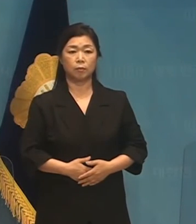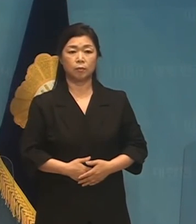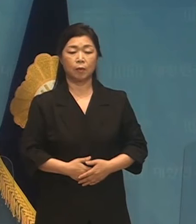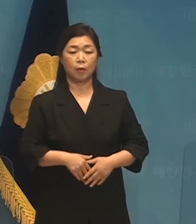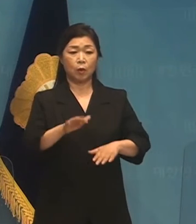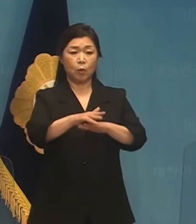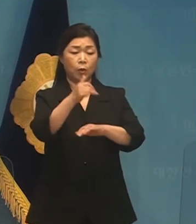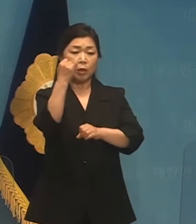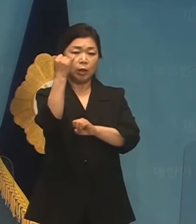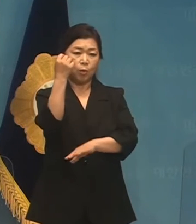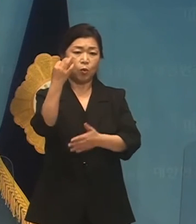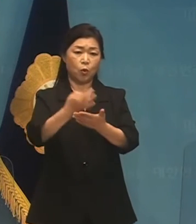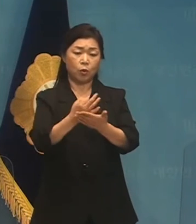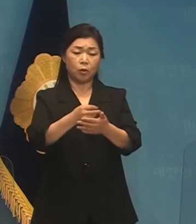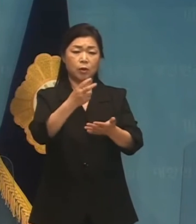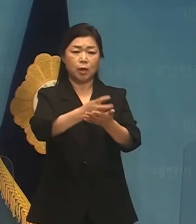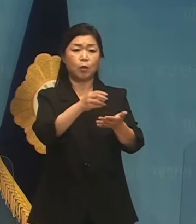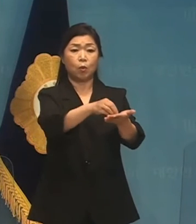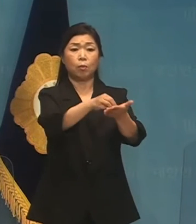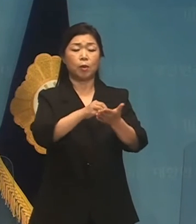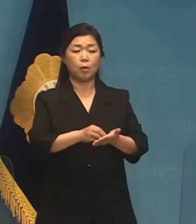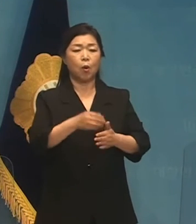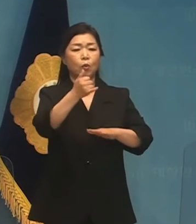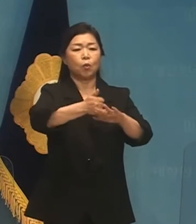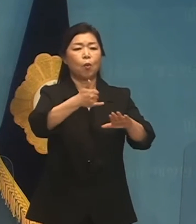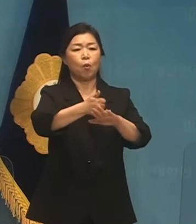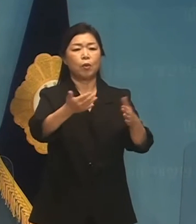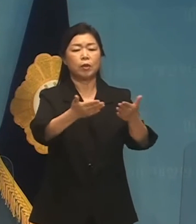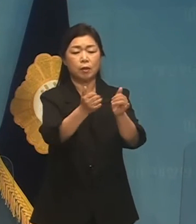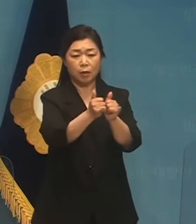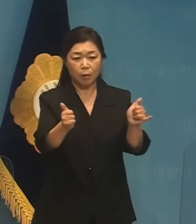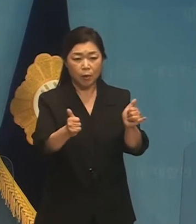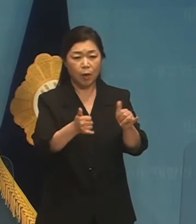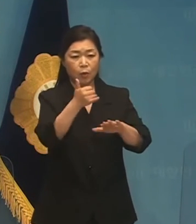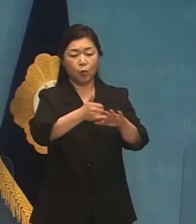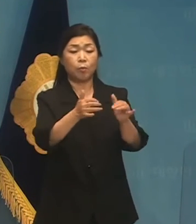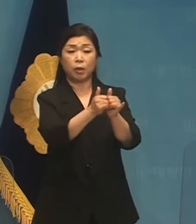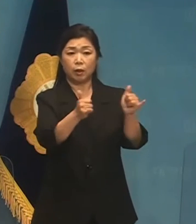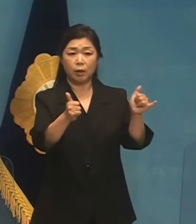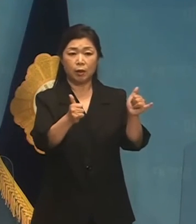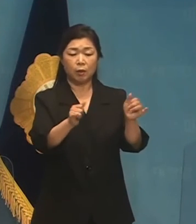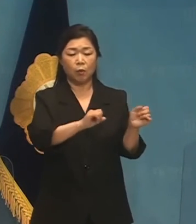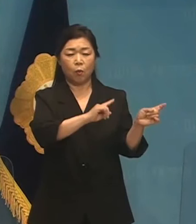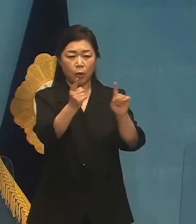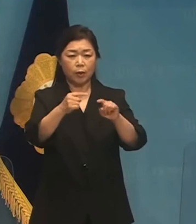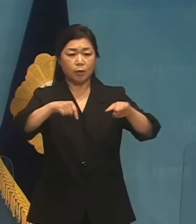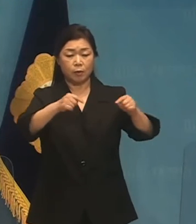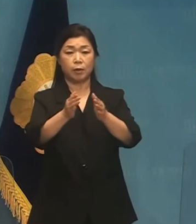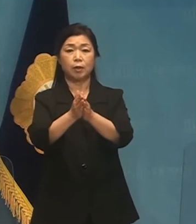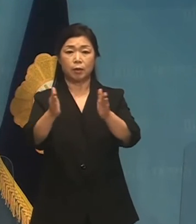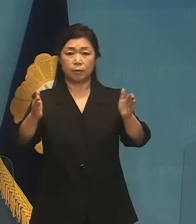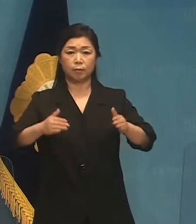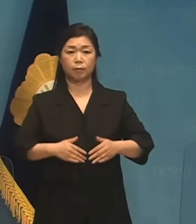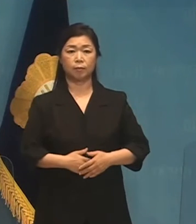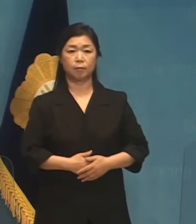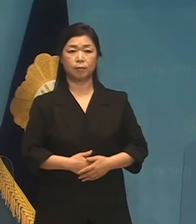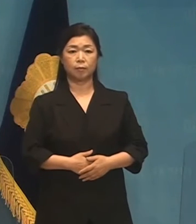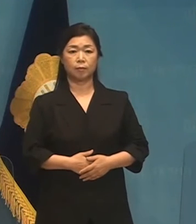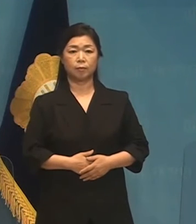기본소득제를 도입해서 농촌, 농업, 농민회생 정책을 시작하겠습니다.